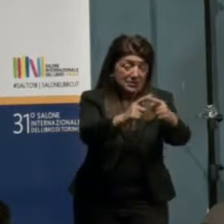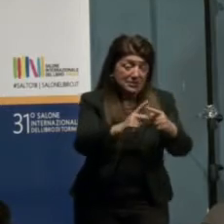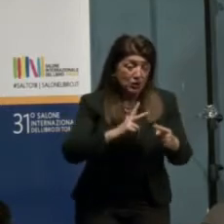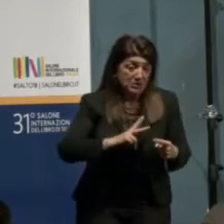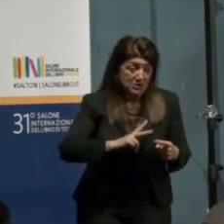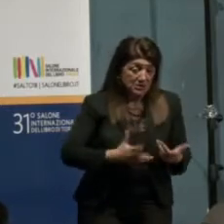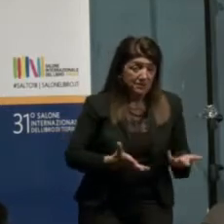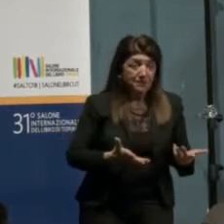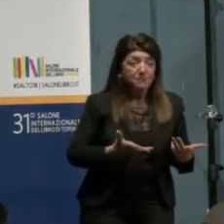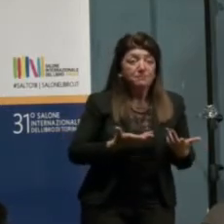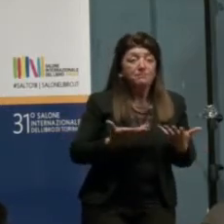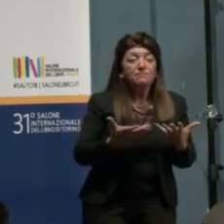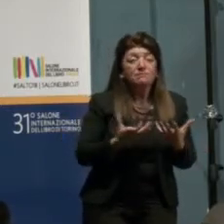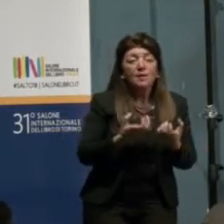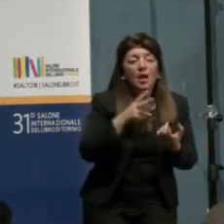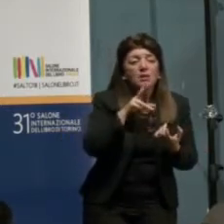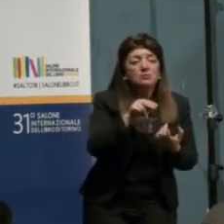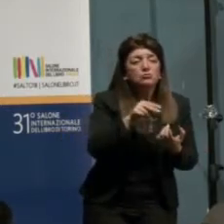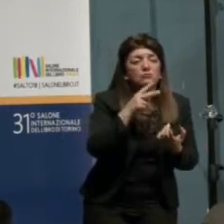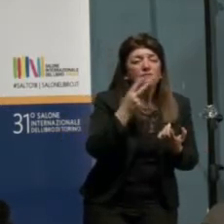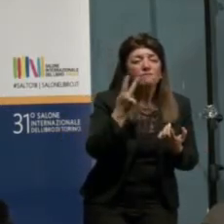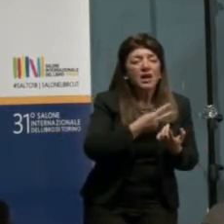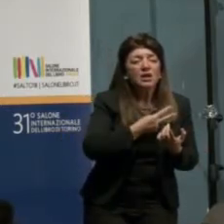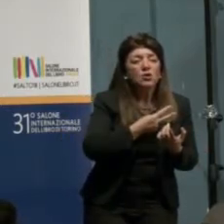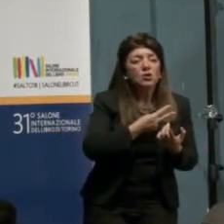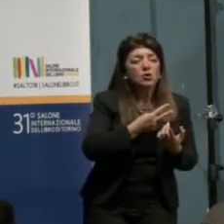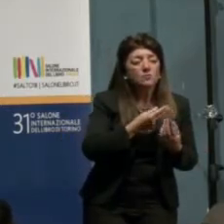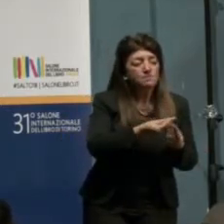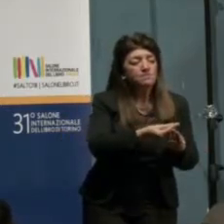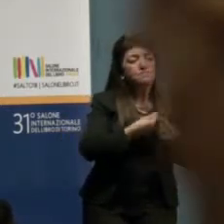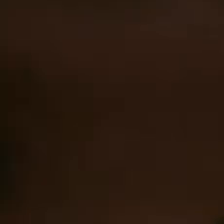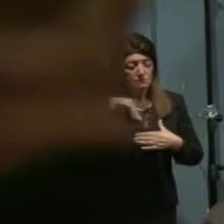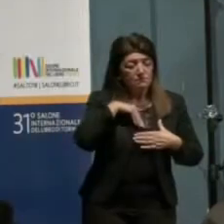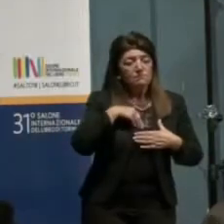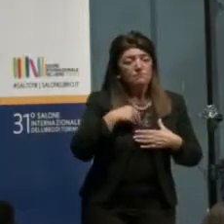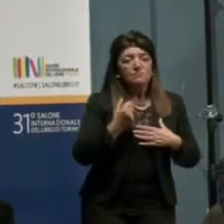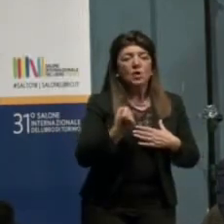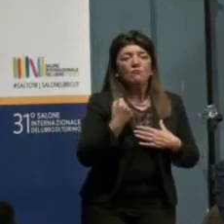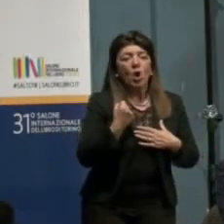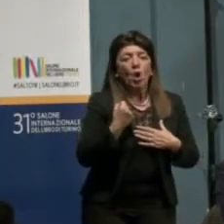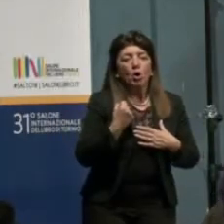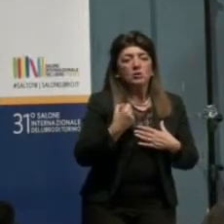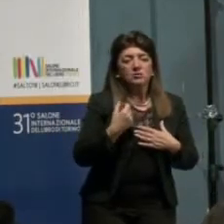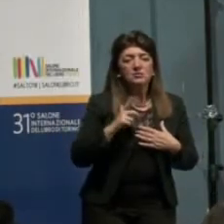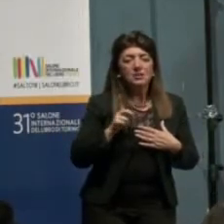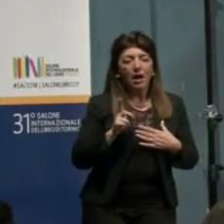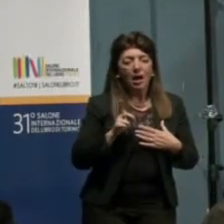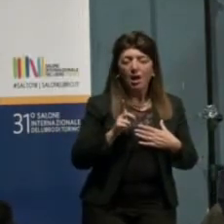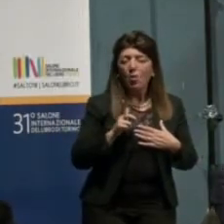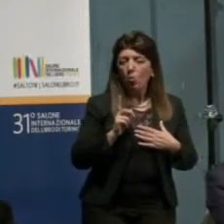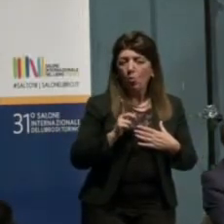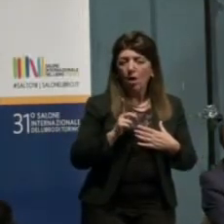diciamo il discorso arte ci dà anche forza e naturalmente